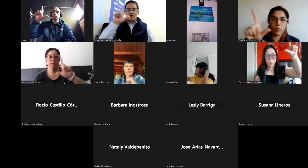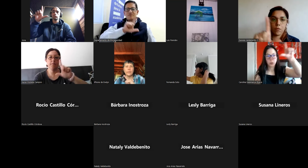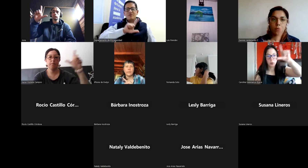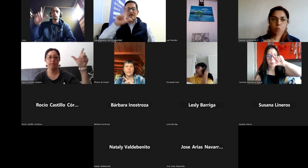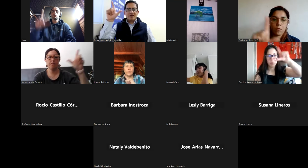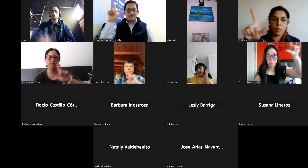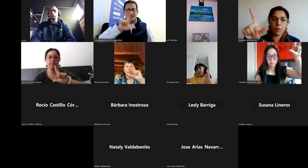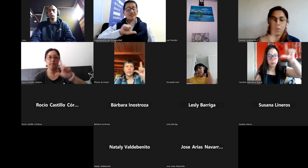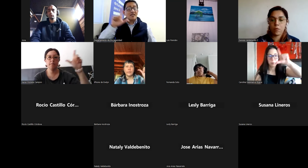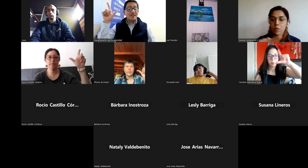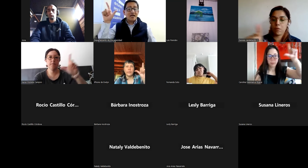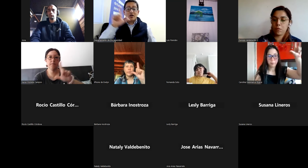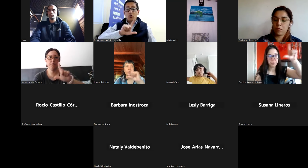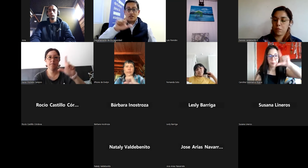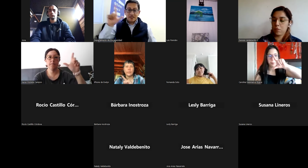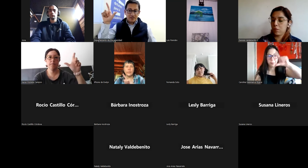como limpia para brisa. Ese es el día lunes.